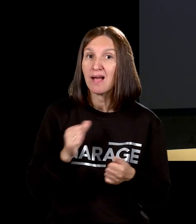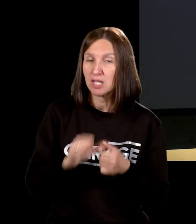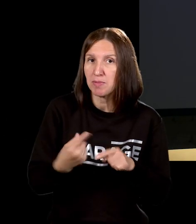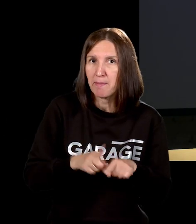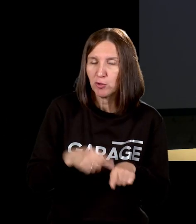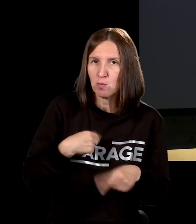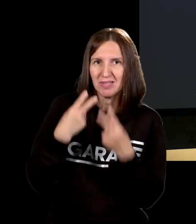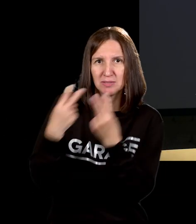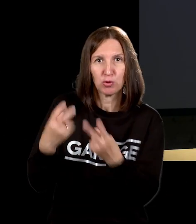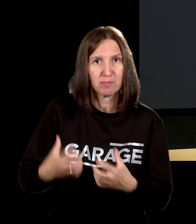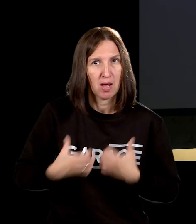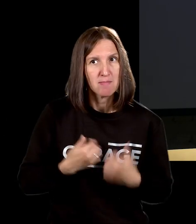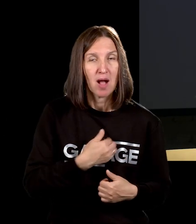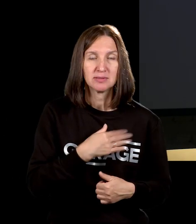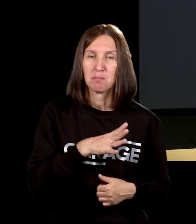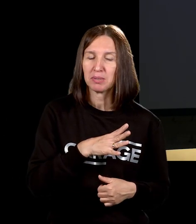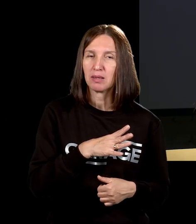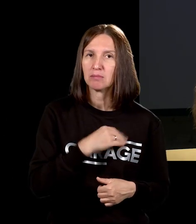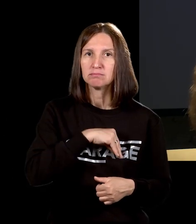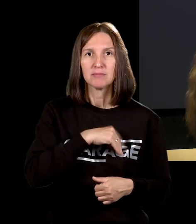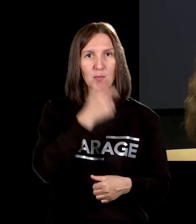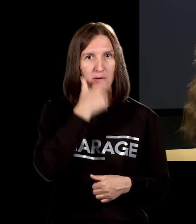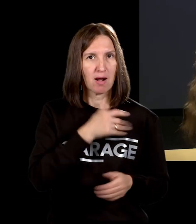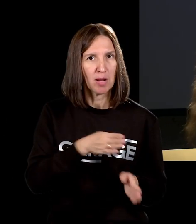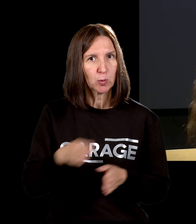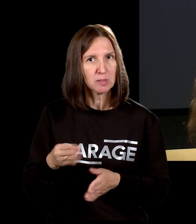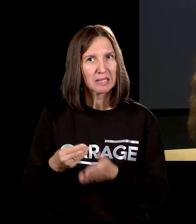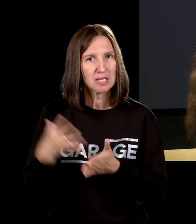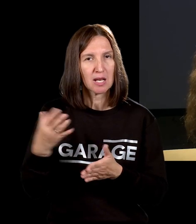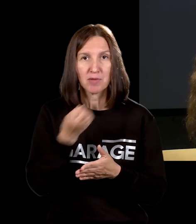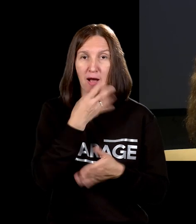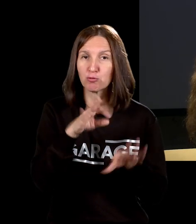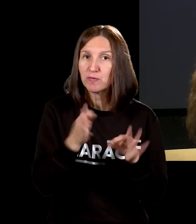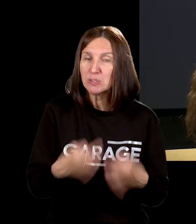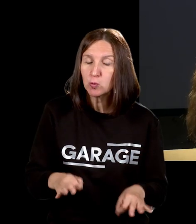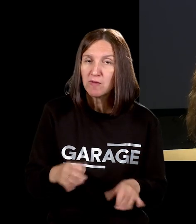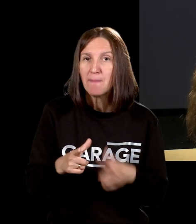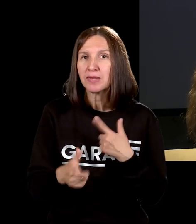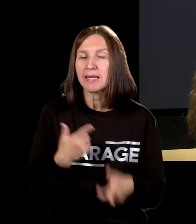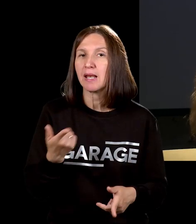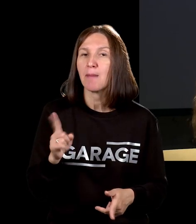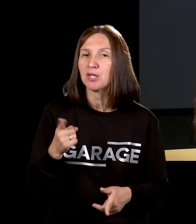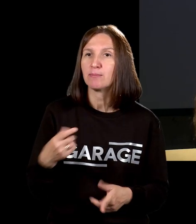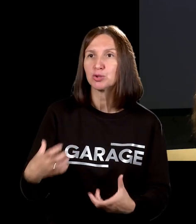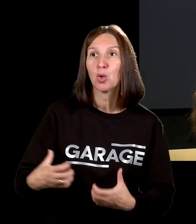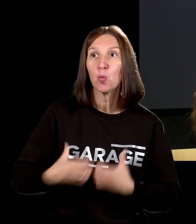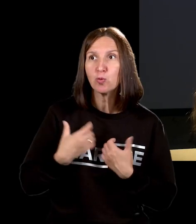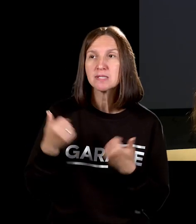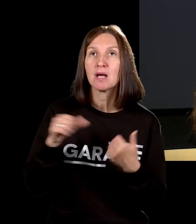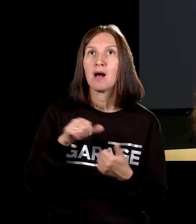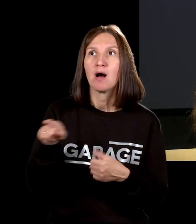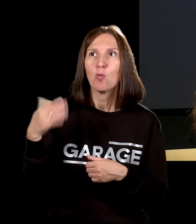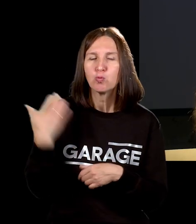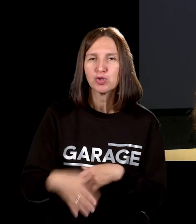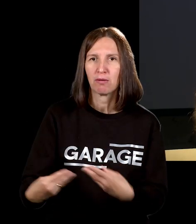ужасы, потому что мы хотим быть моральными, высокоморальными людьми, ценителями хорошего искусства, или потому что ужасы нас завораживают сами по